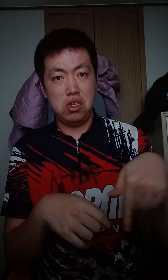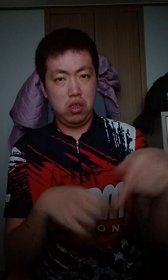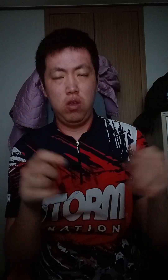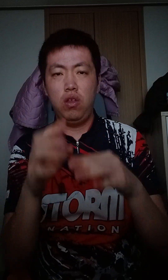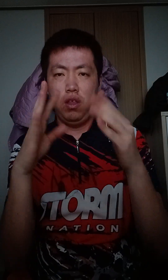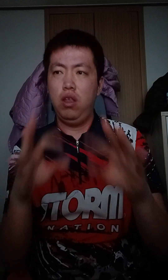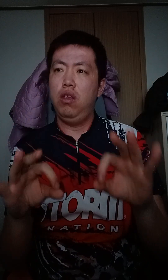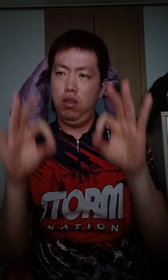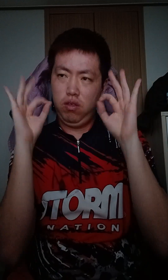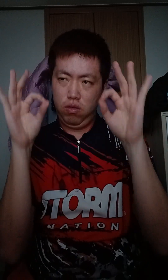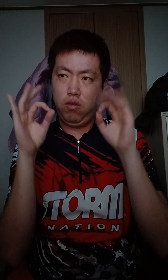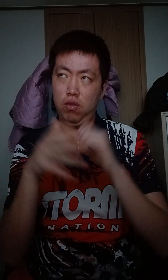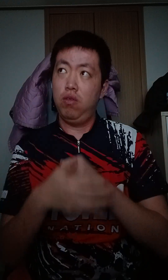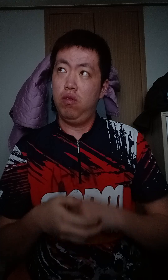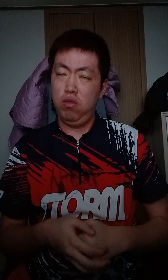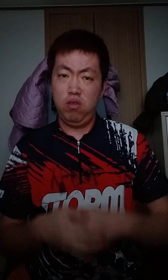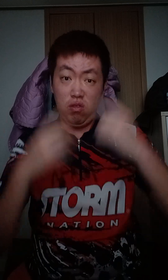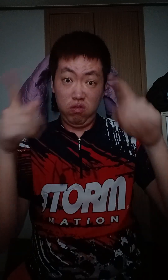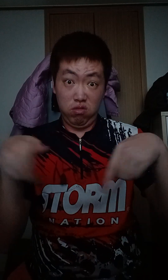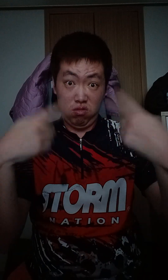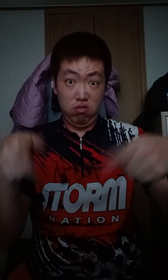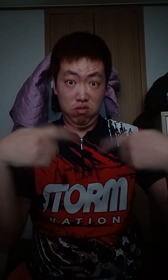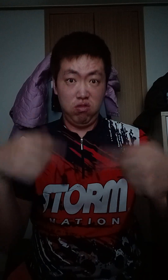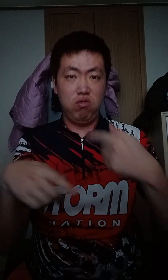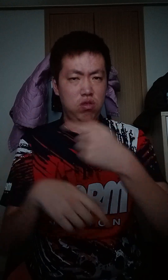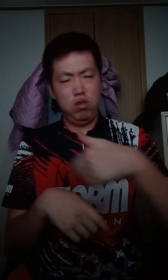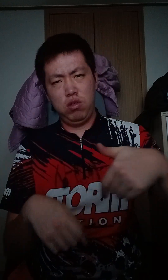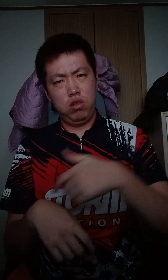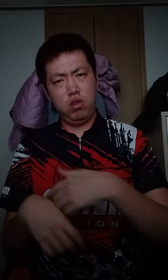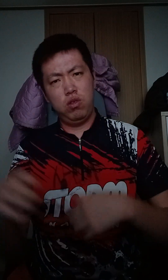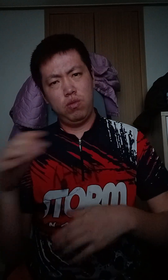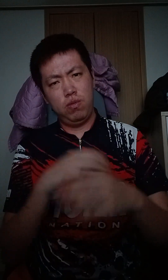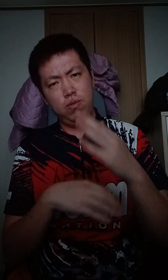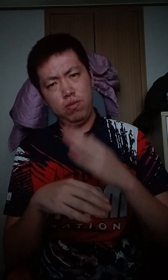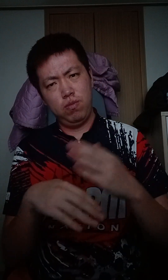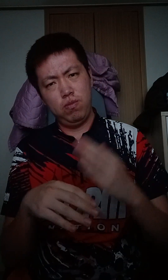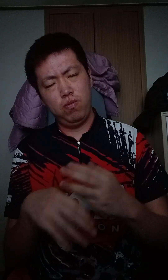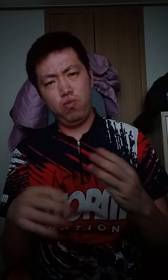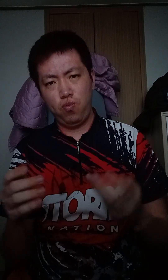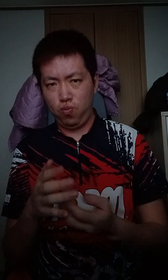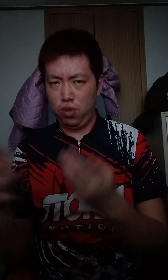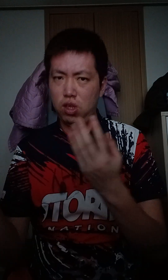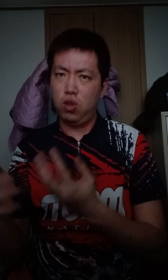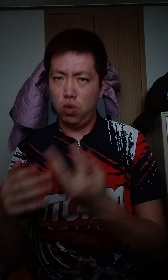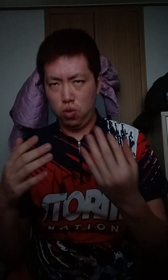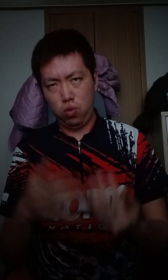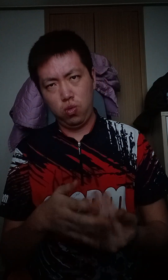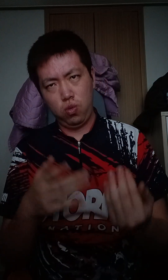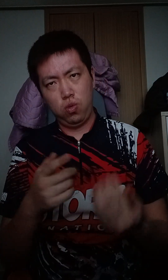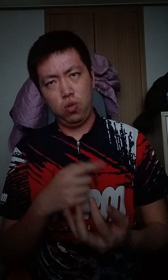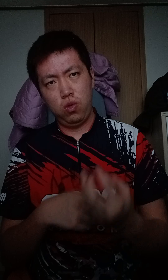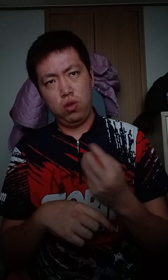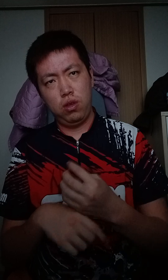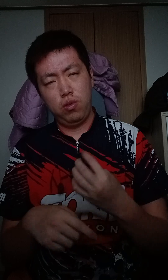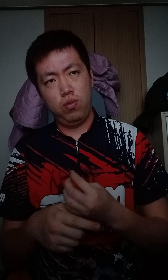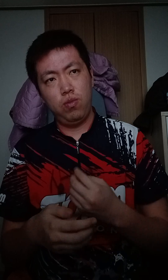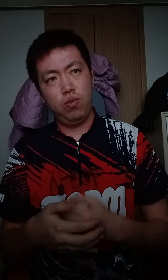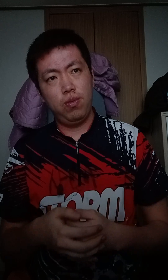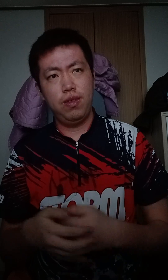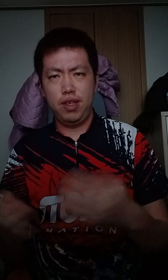다반사입니다. 휠체어 탄 장애인들은 배뇨나 배변의 기능에도 상당히 어려움을 많이 갖고 있기 때문에 비장애인들처럼 오랫동안